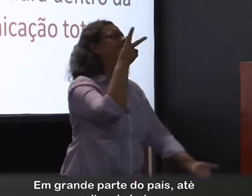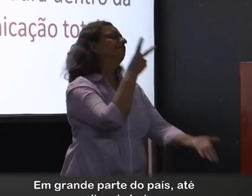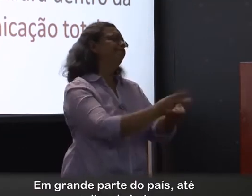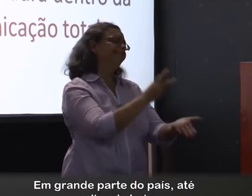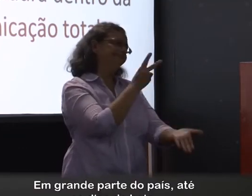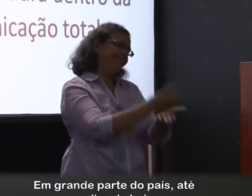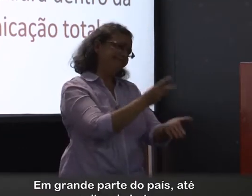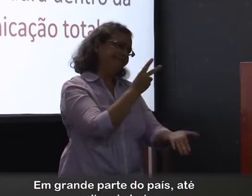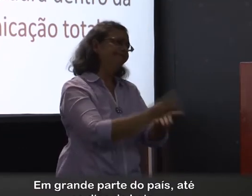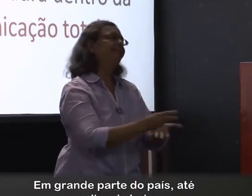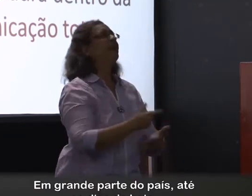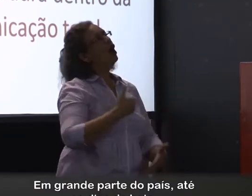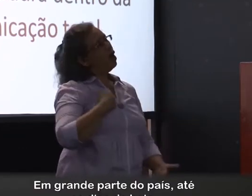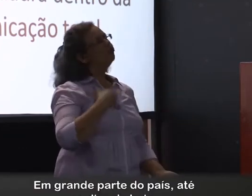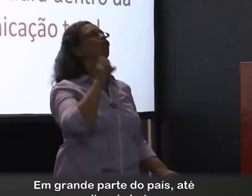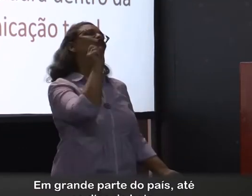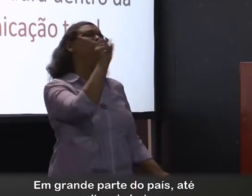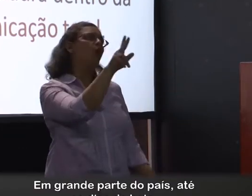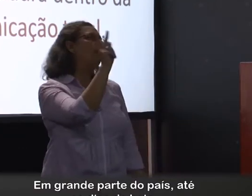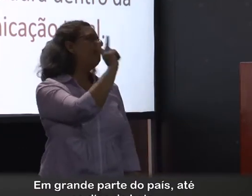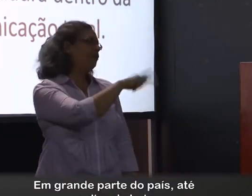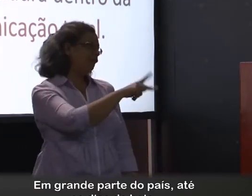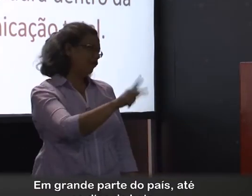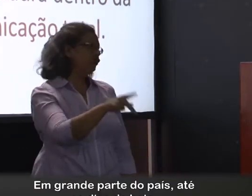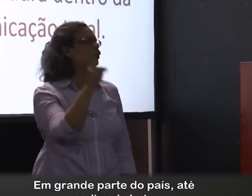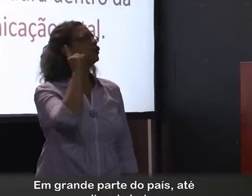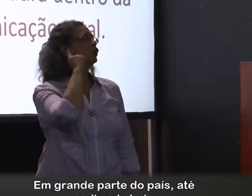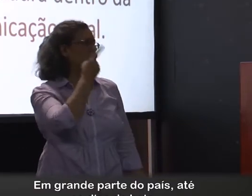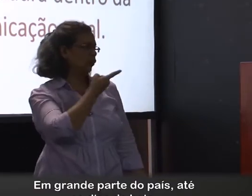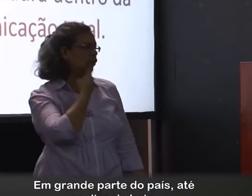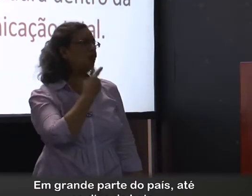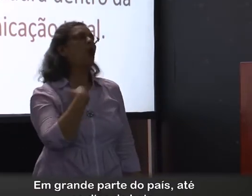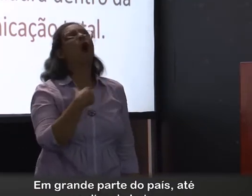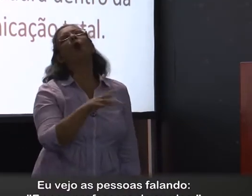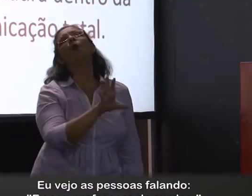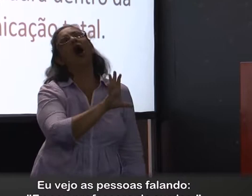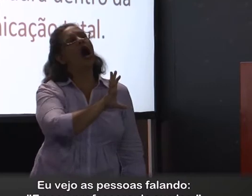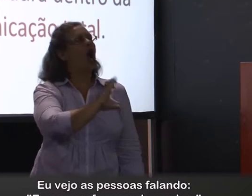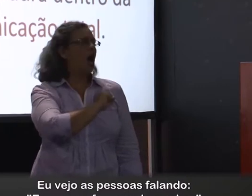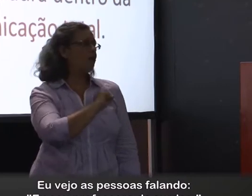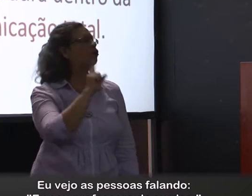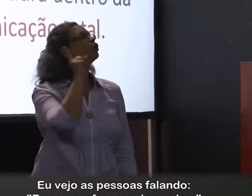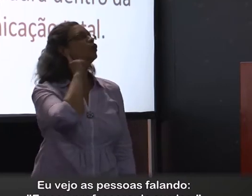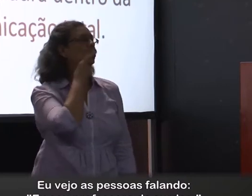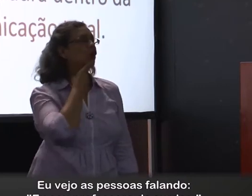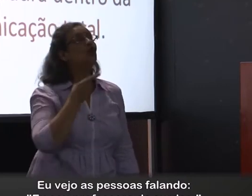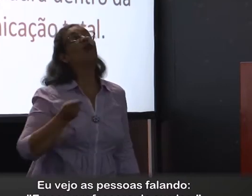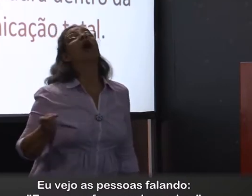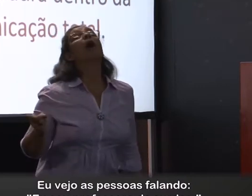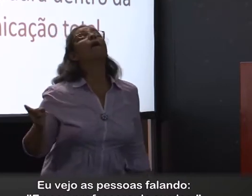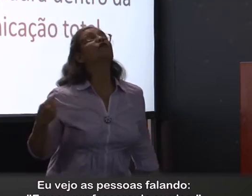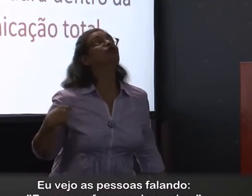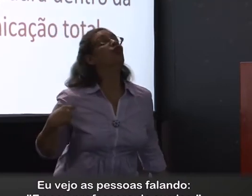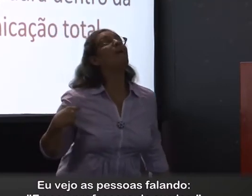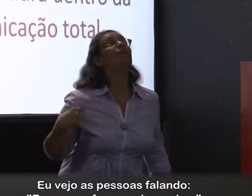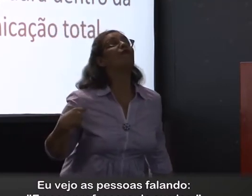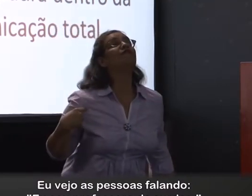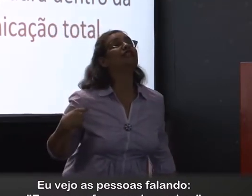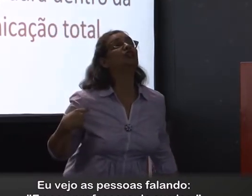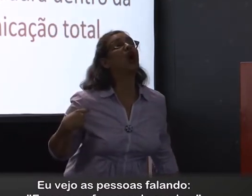Em grande parte do país, até os dias de hoje, eu como professora surda, eu vejo as pessoas falando, eu sou professora